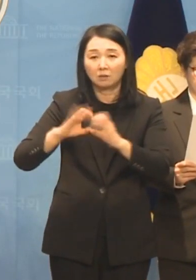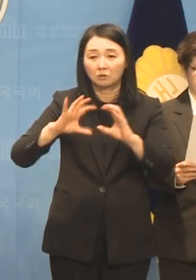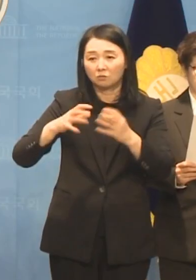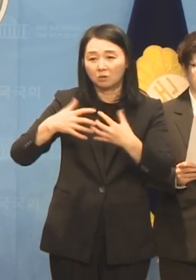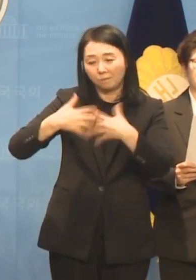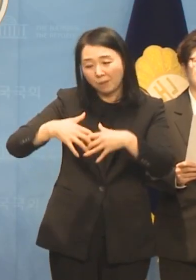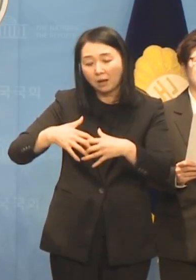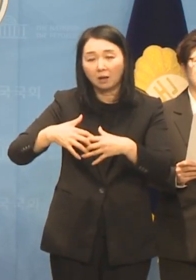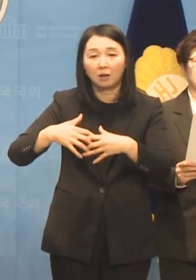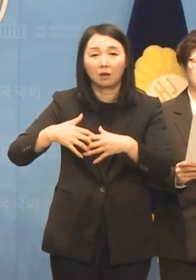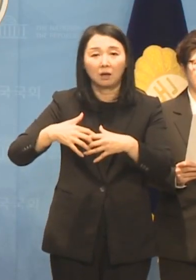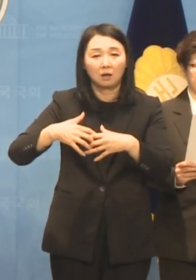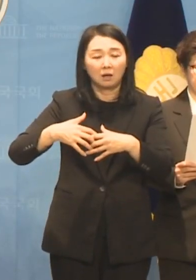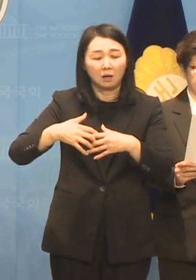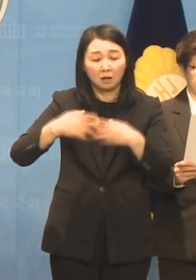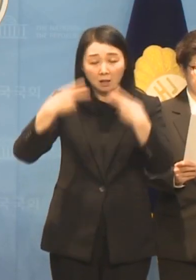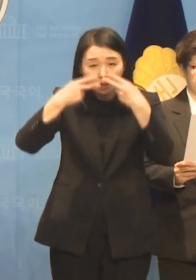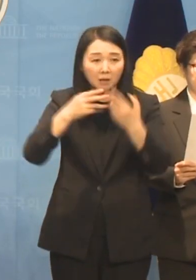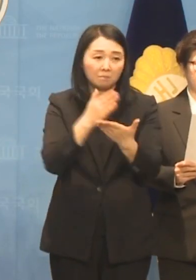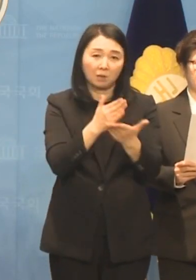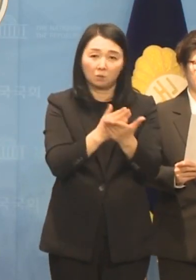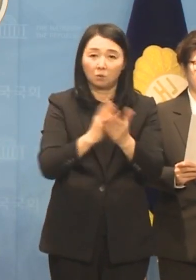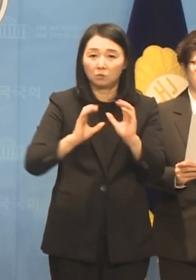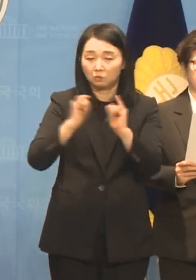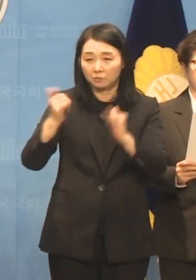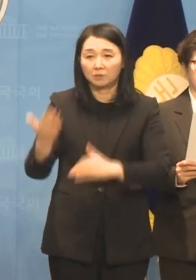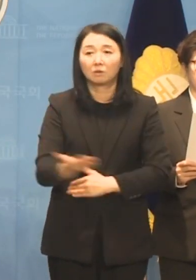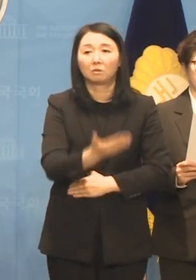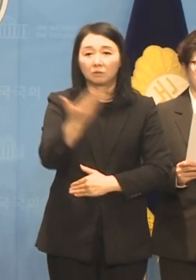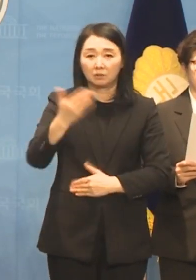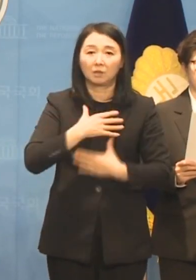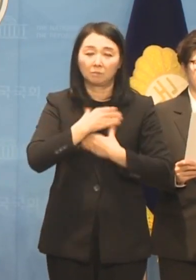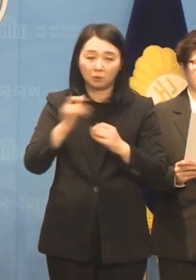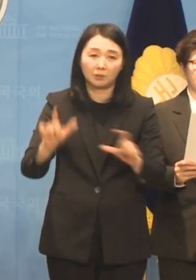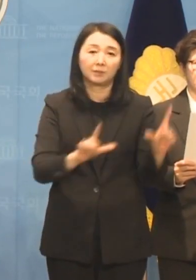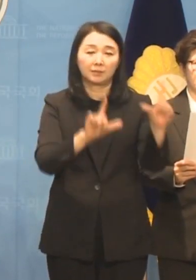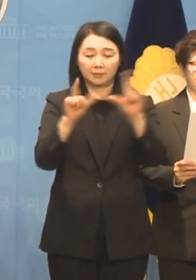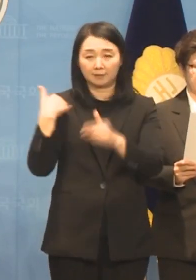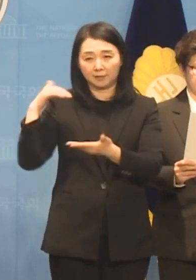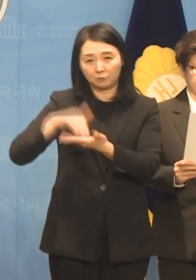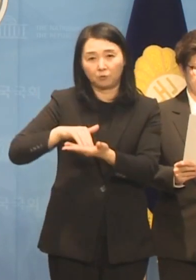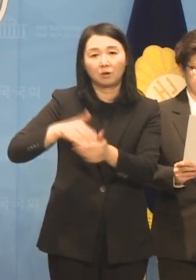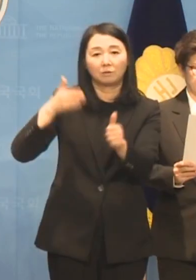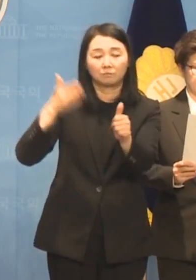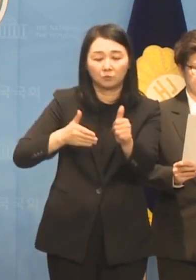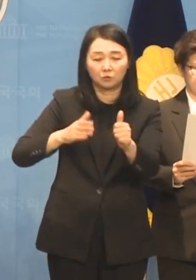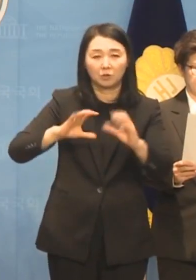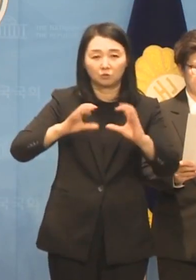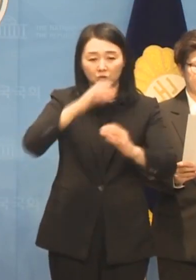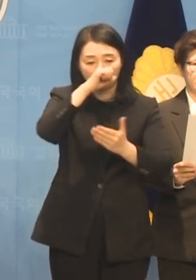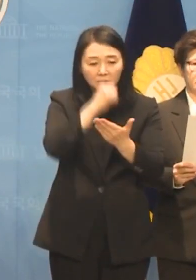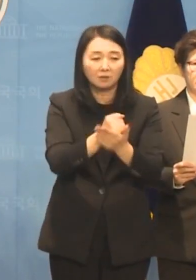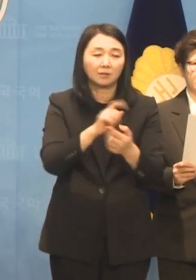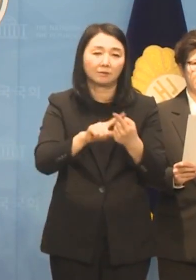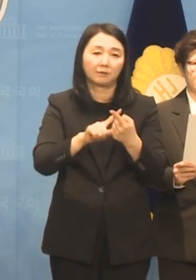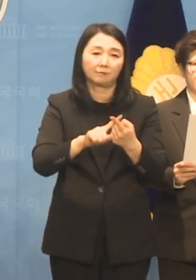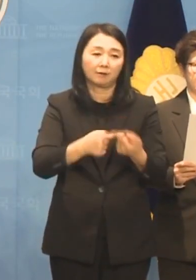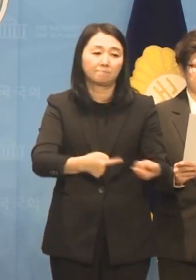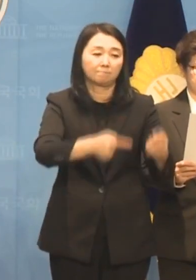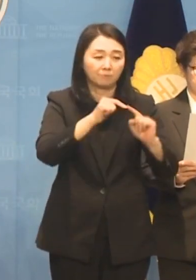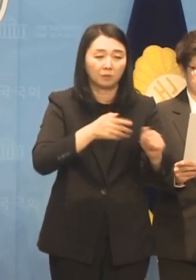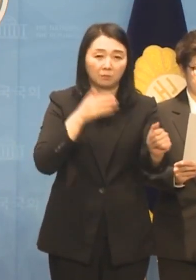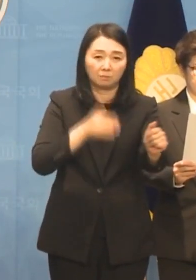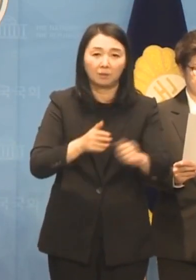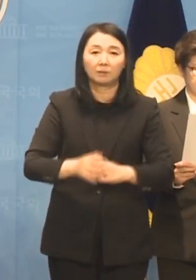마비에만 혈안이 될 것이 아니라 국민들께 평온한 일상을 돌려주는 국정 정상화에 적극